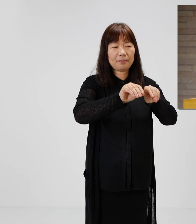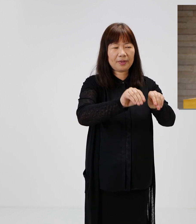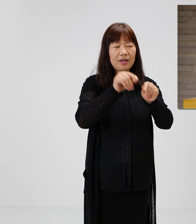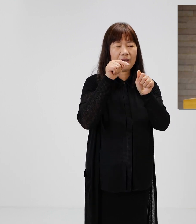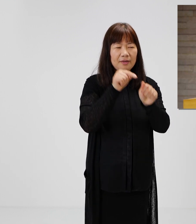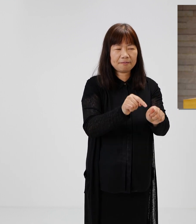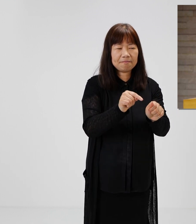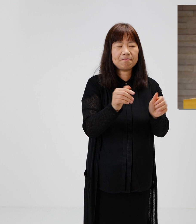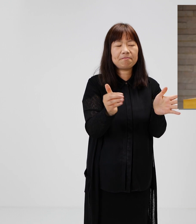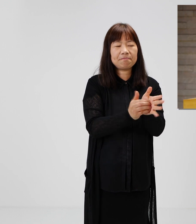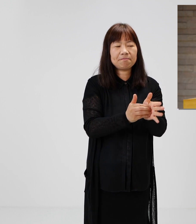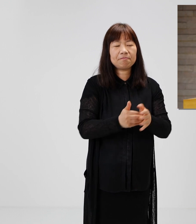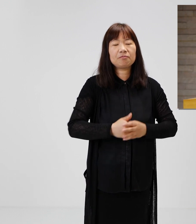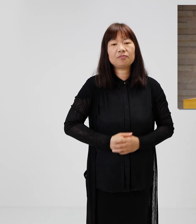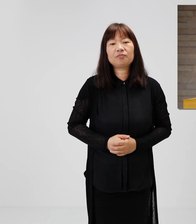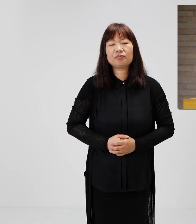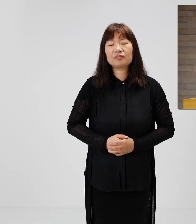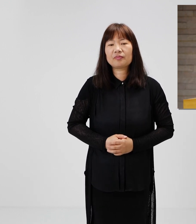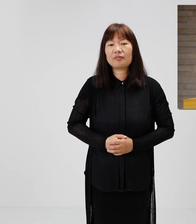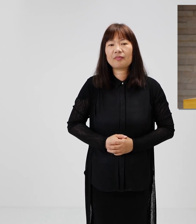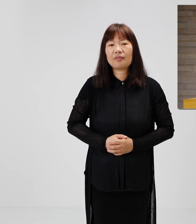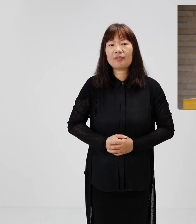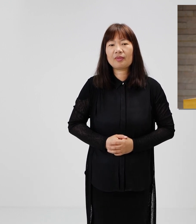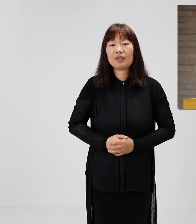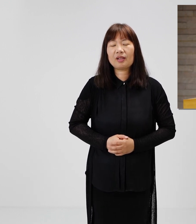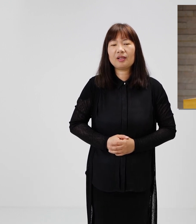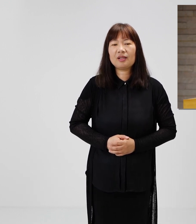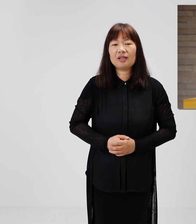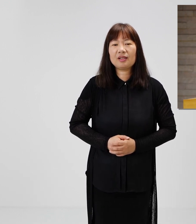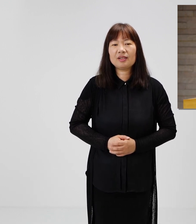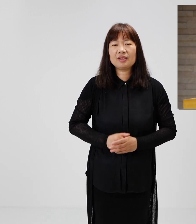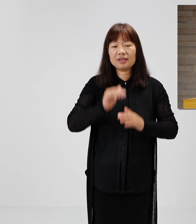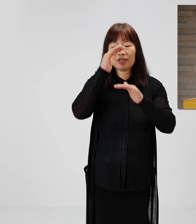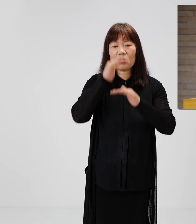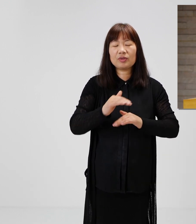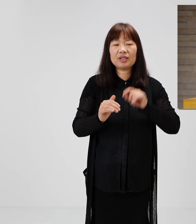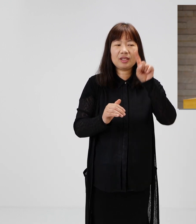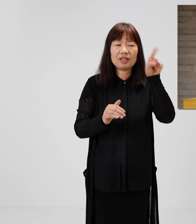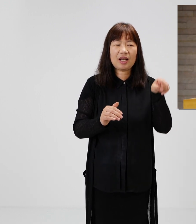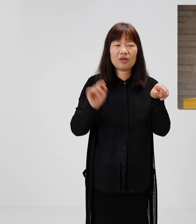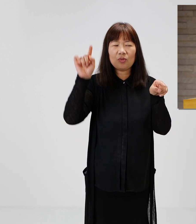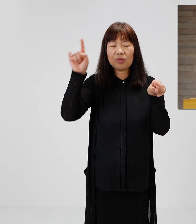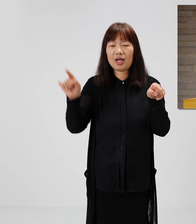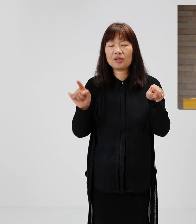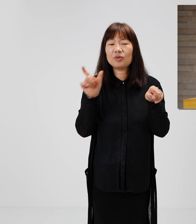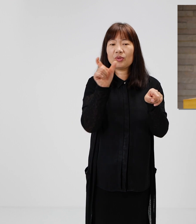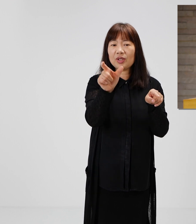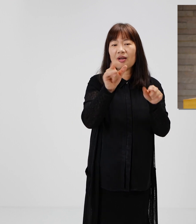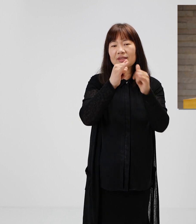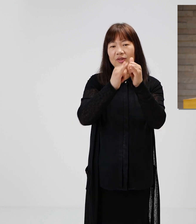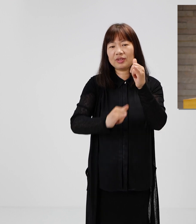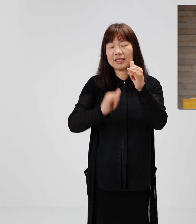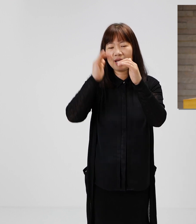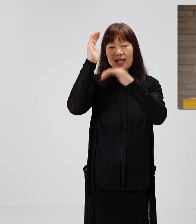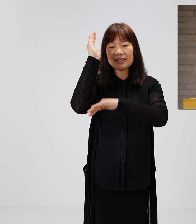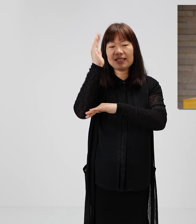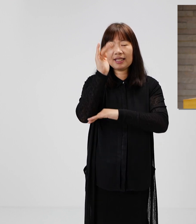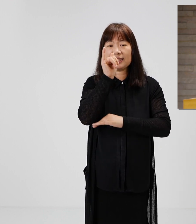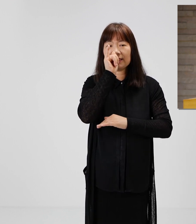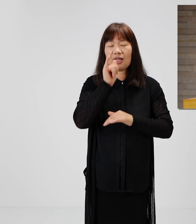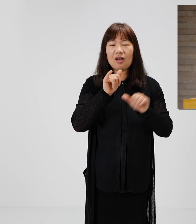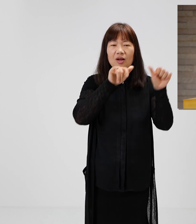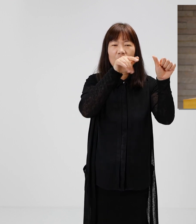그치게 하니. 자, 여기까지가 괄호 안의 역사예요. 여기까지가. 사실 5절에서